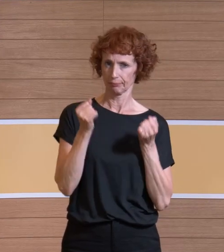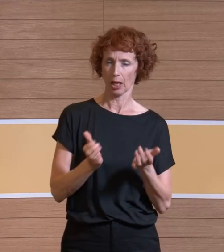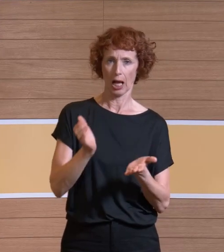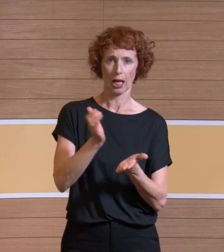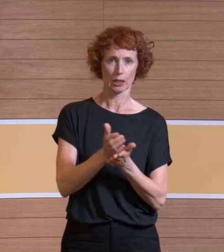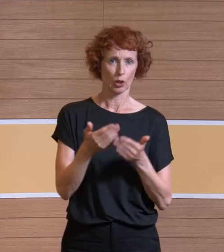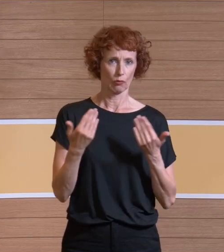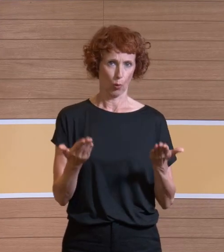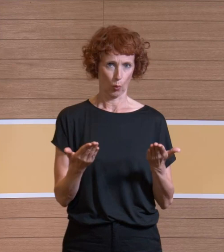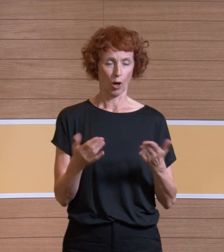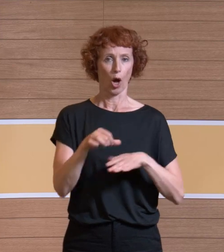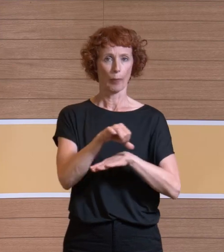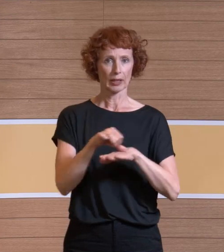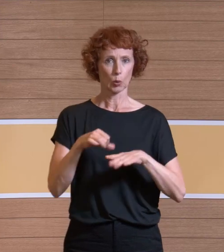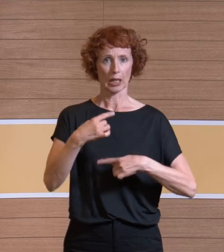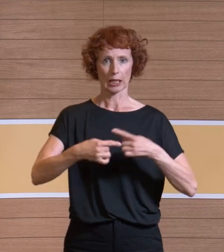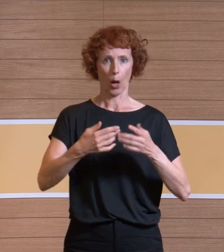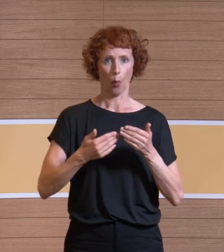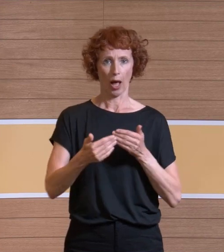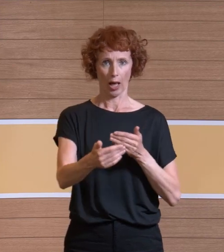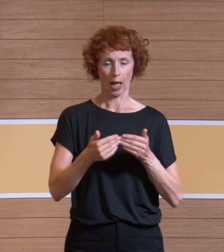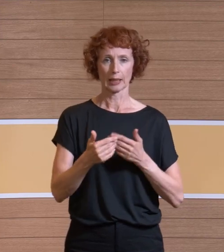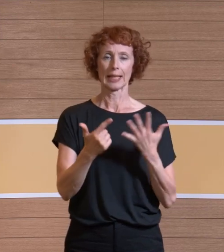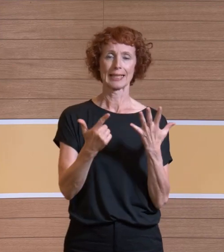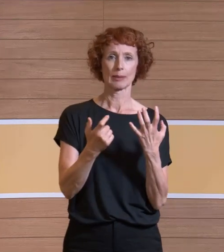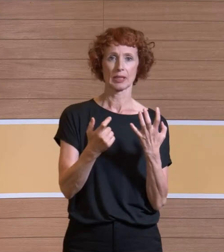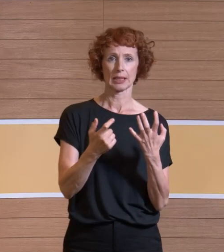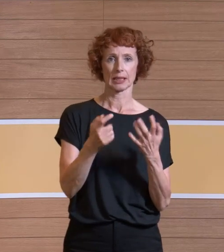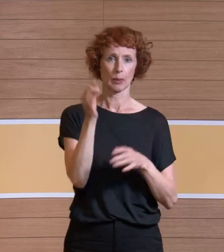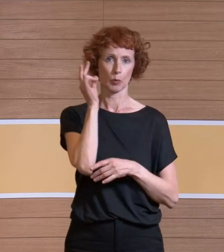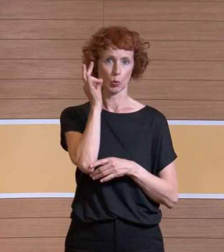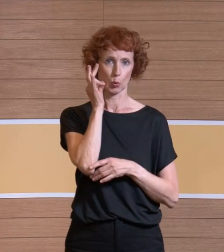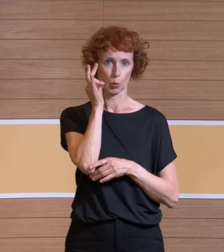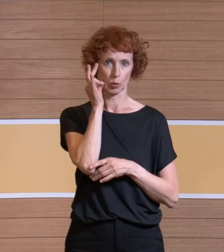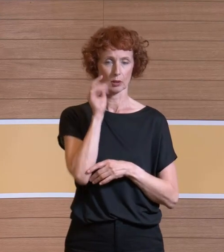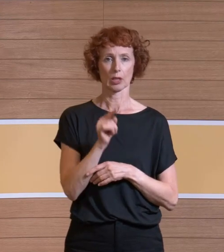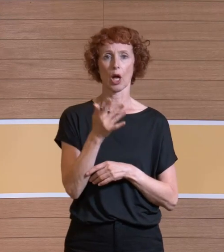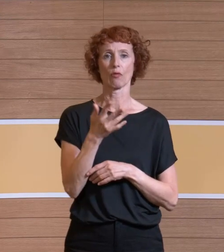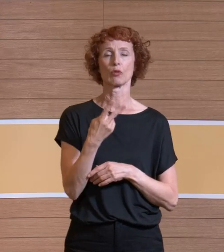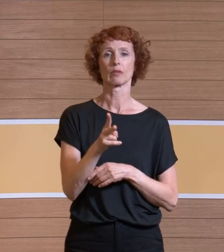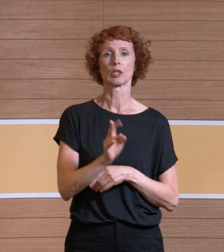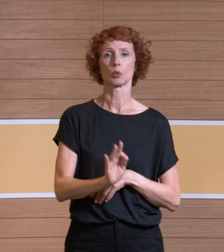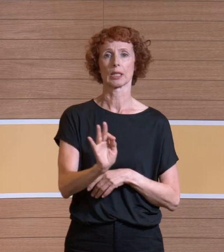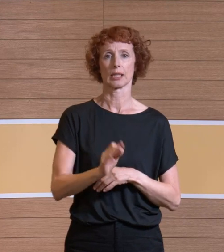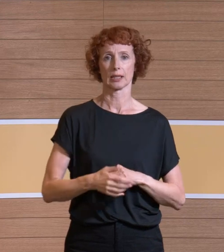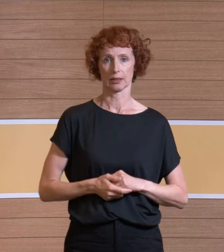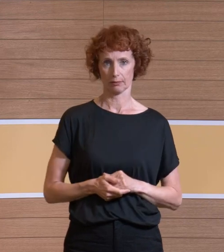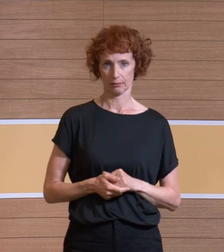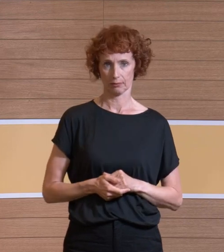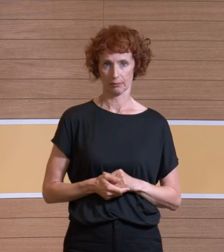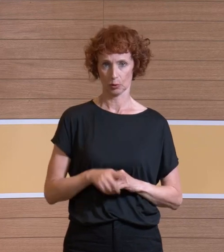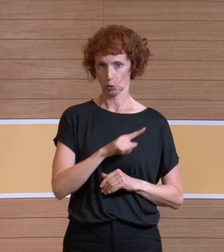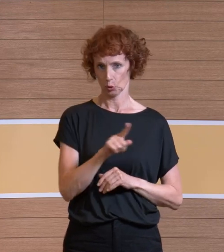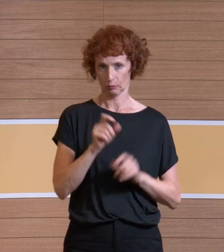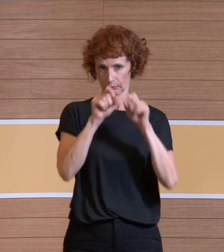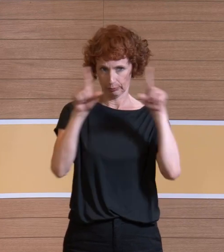bei einer OP-Dauer von 70 Minuten bei 25 Prozent. Nur mal so für die